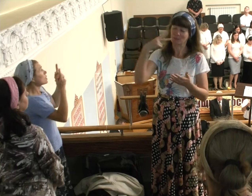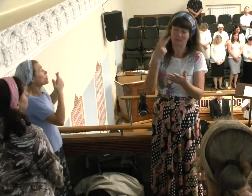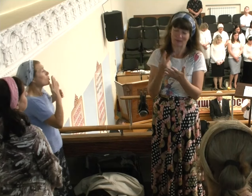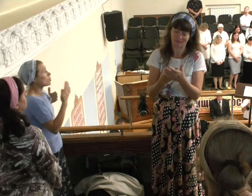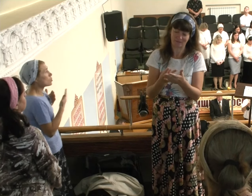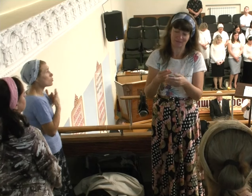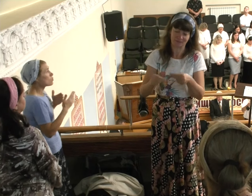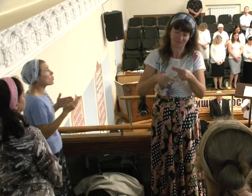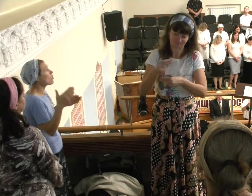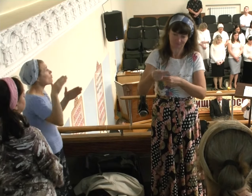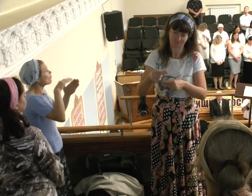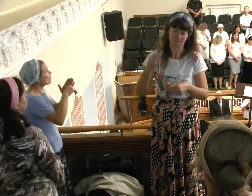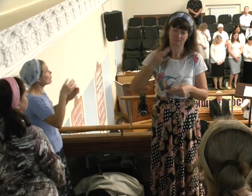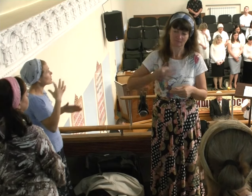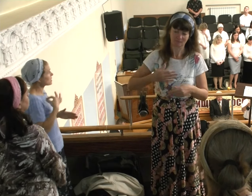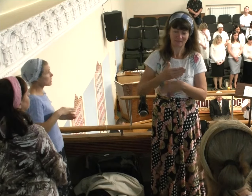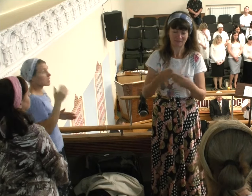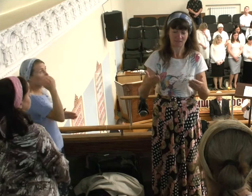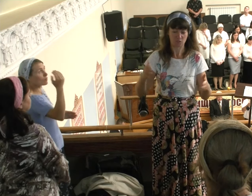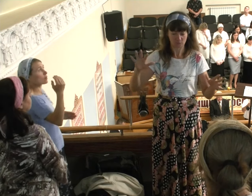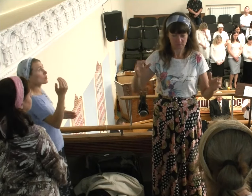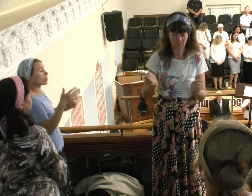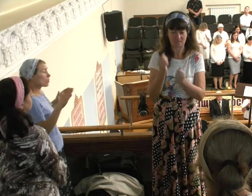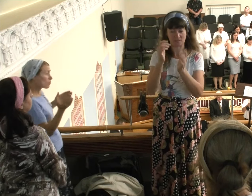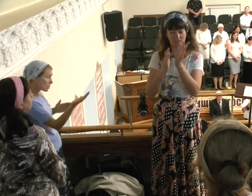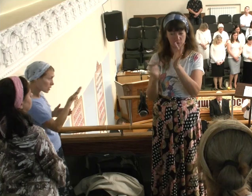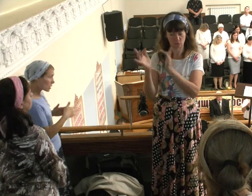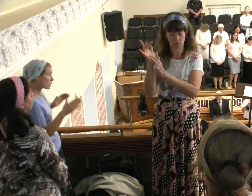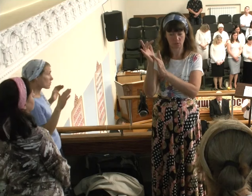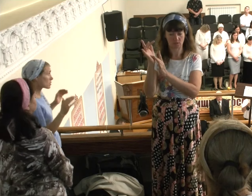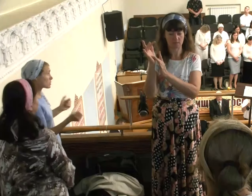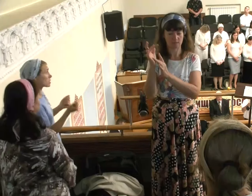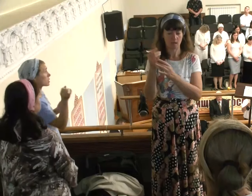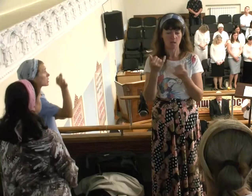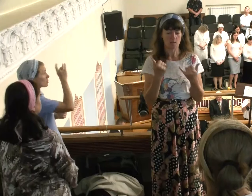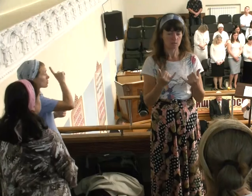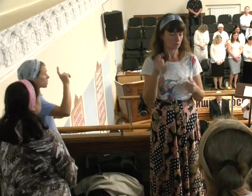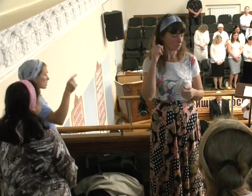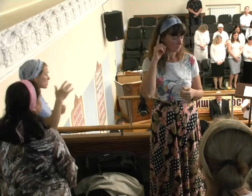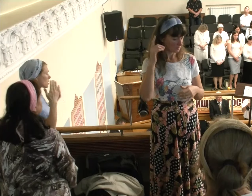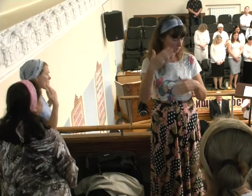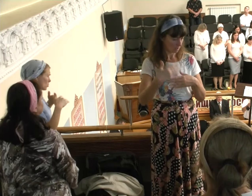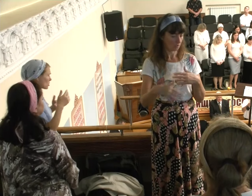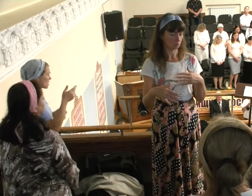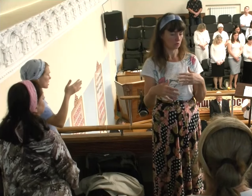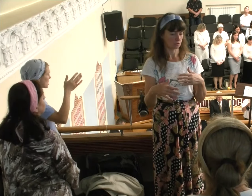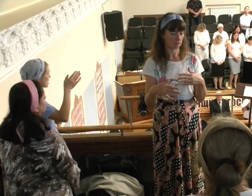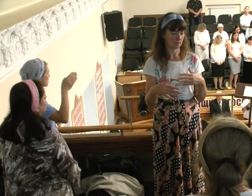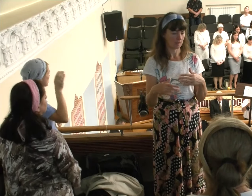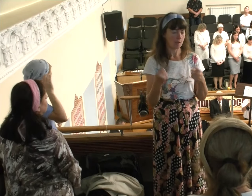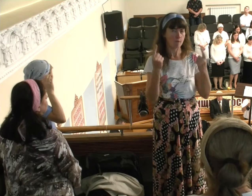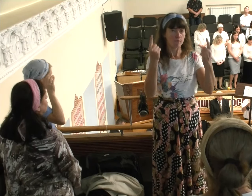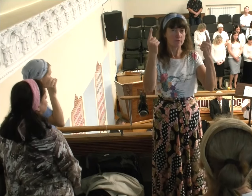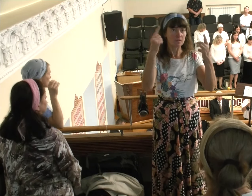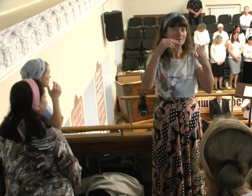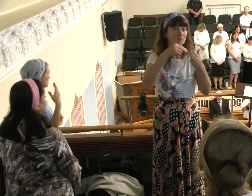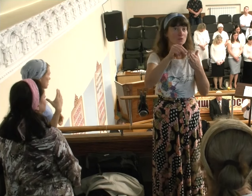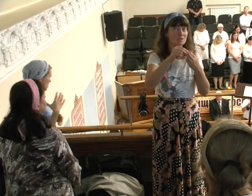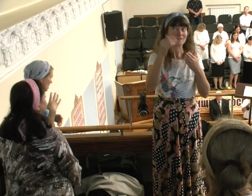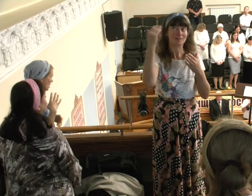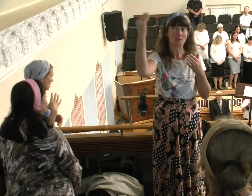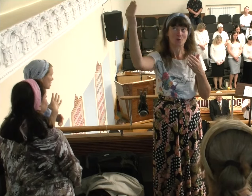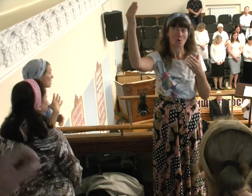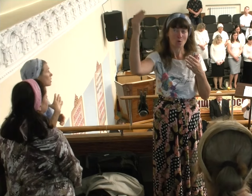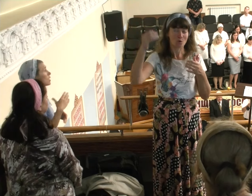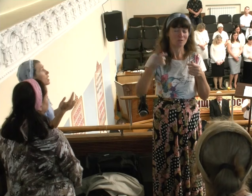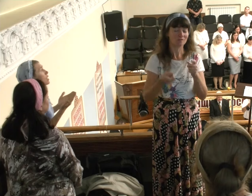Сыне Твоем, нашем Спасителе Иисусе Христе. И мы сегодня слышали уже, какую великую цену Он уплатил